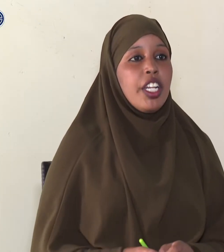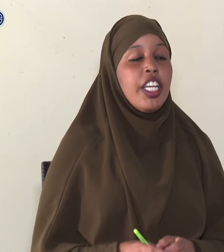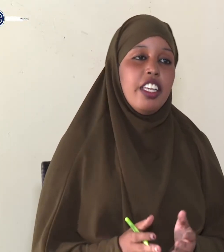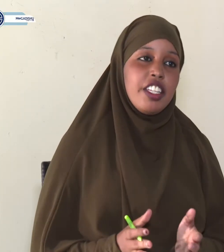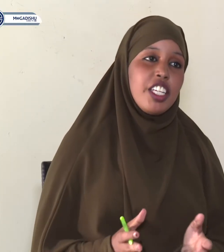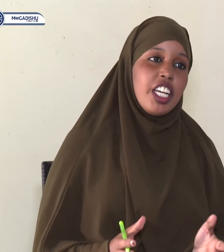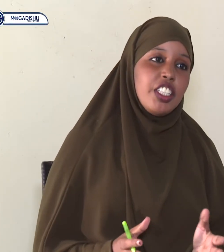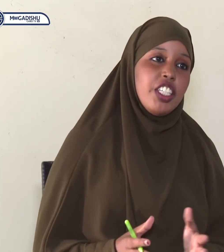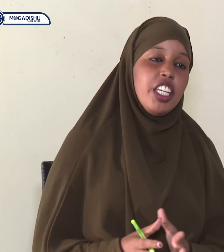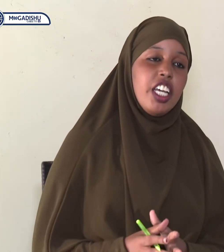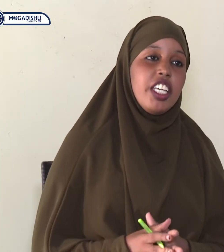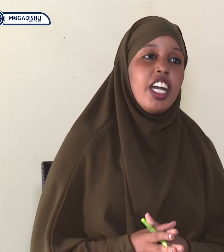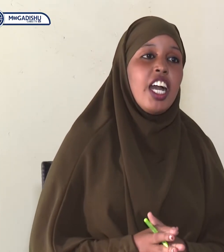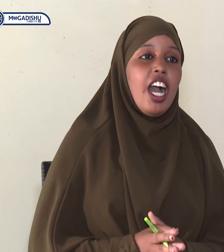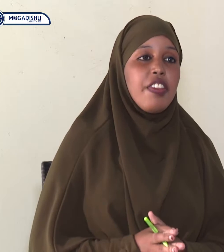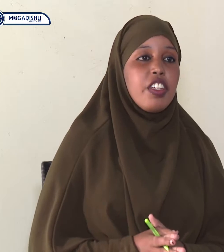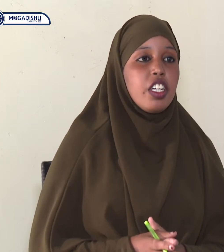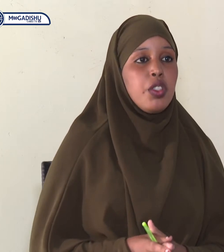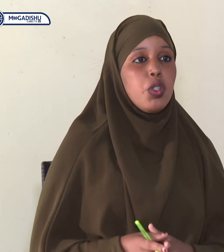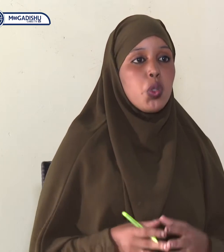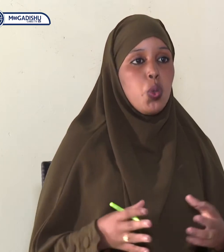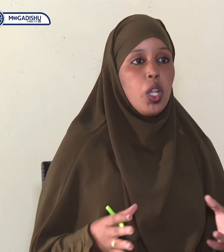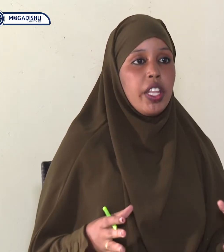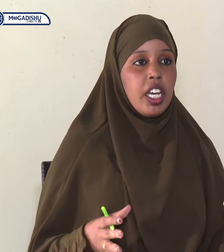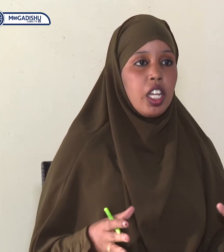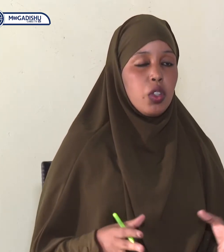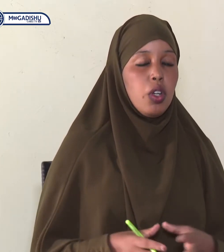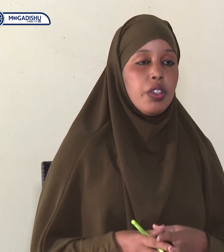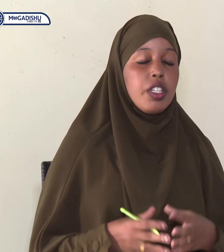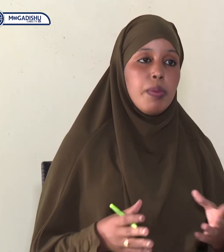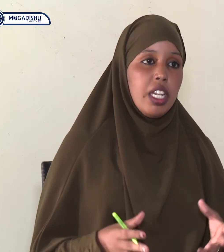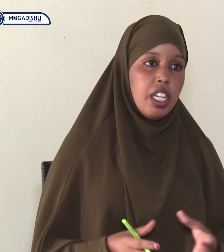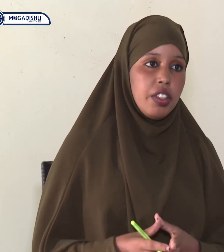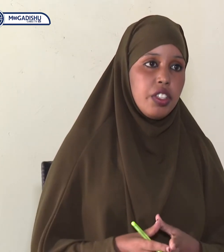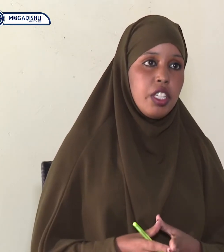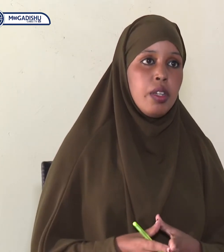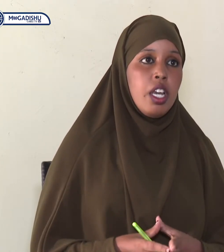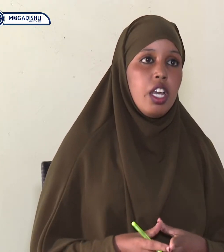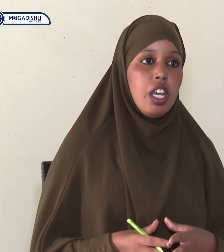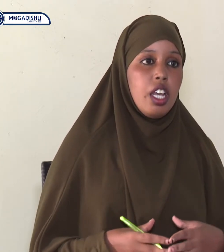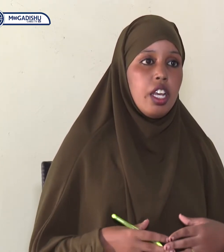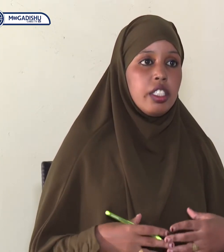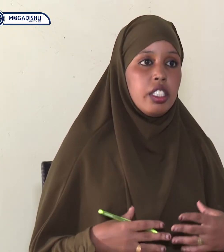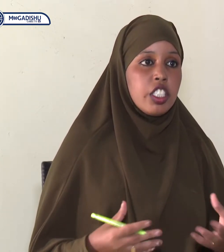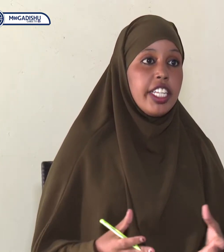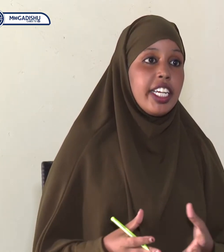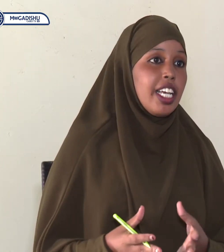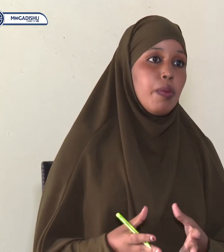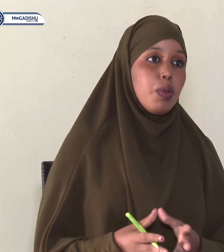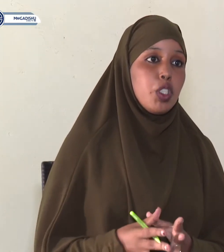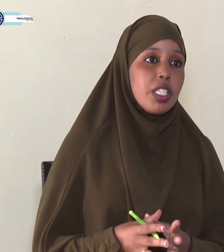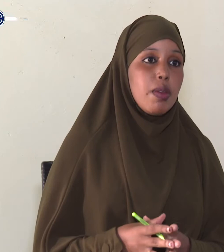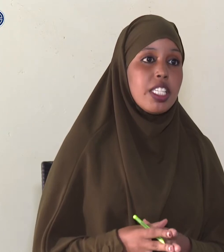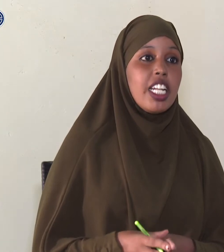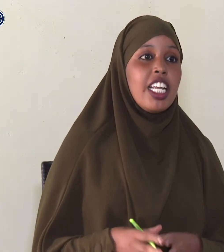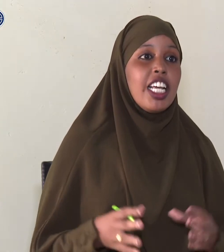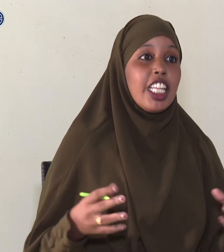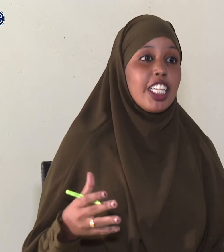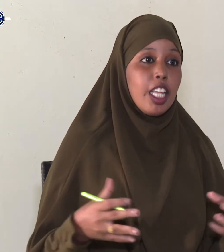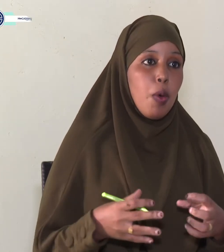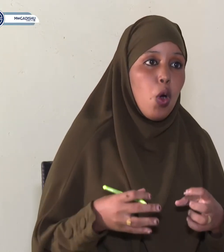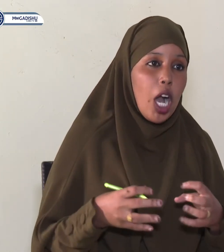Ka waran xiriirka idiin dhexeeya adinka iyo iskuulada kaleeto, xiriir ma la leedihiin? Isdhexgal bulsho ma